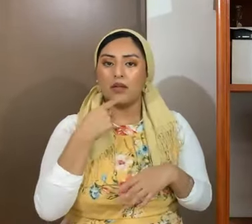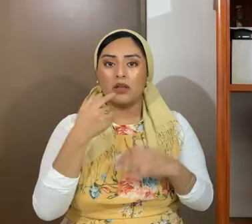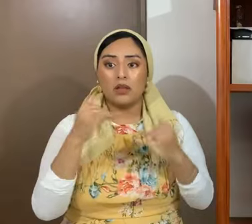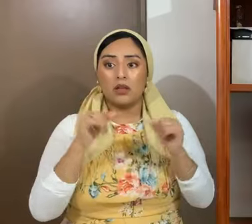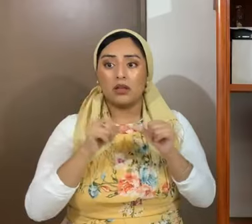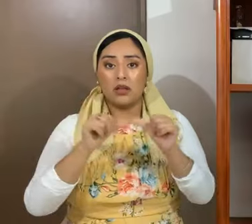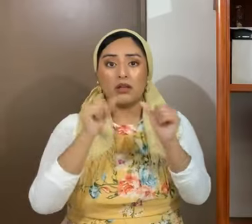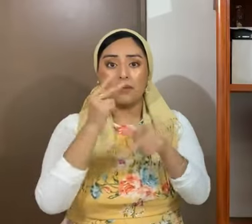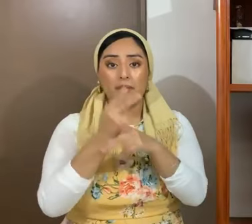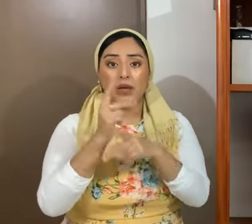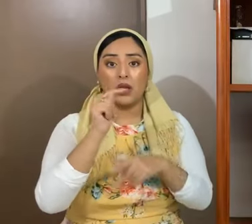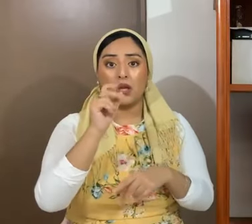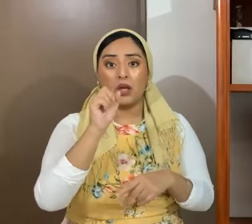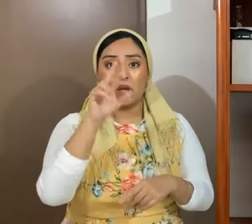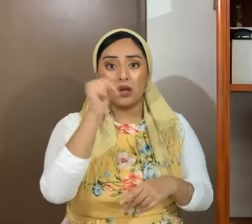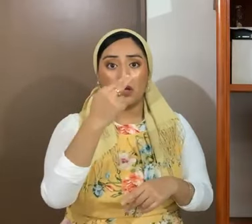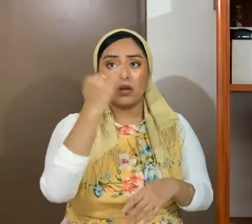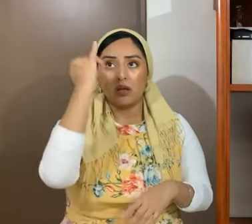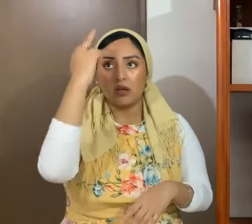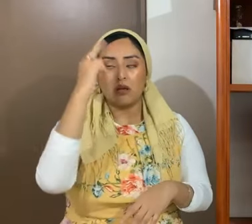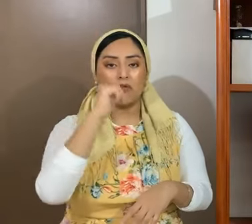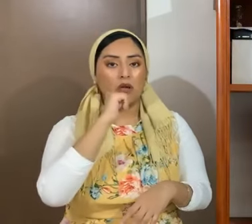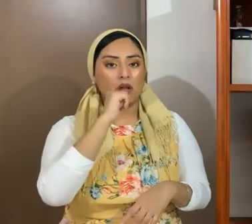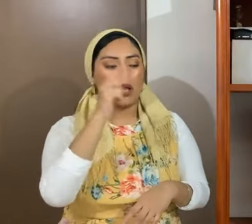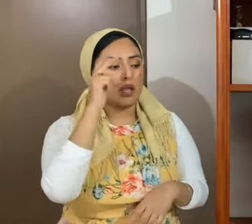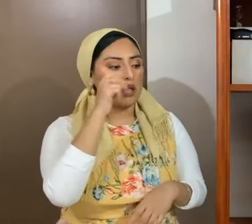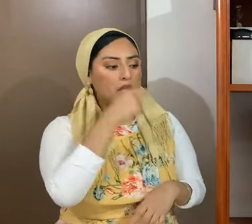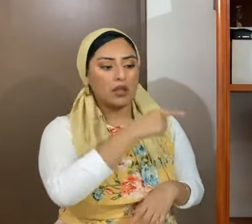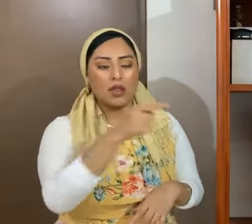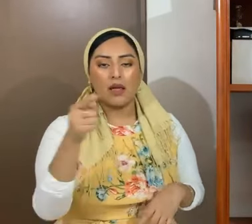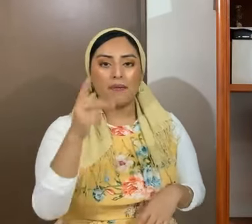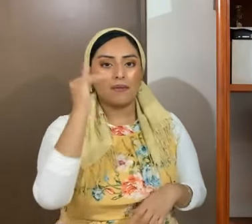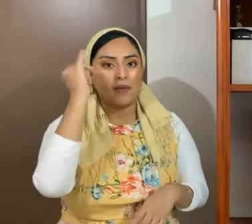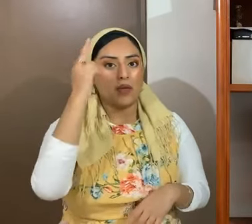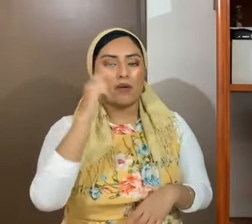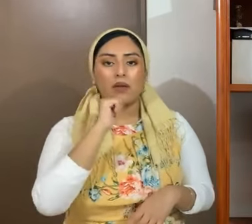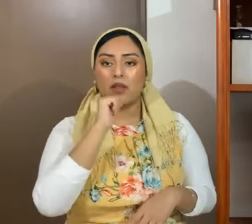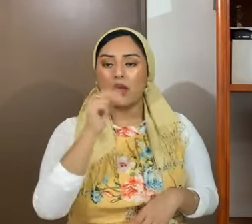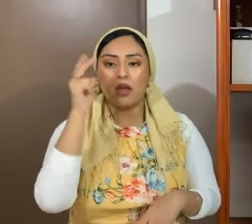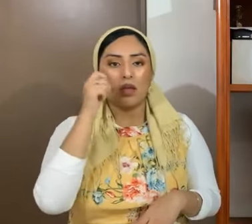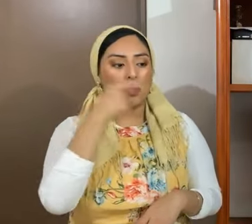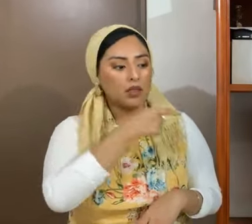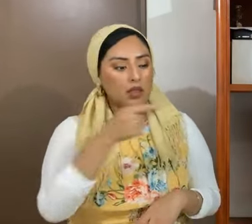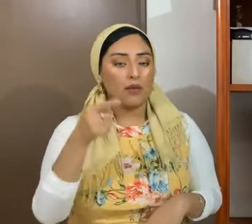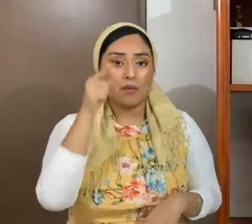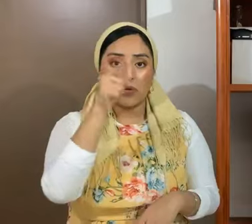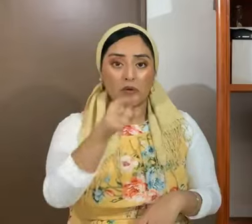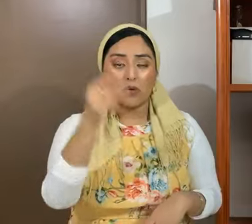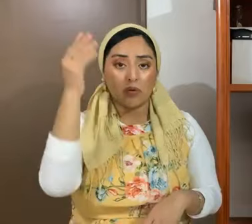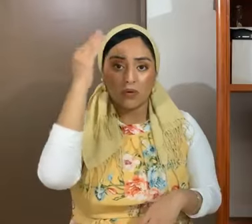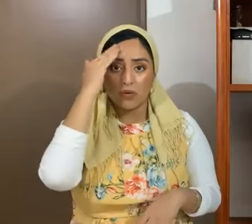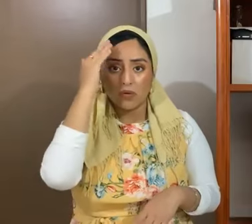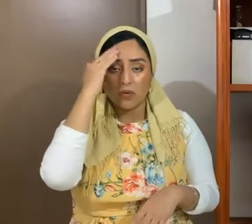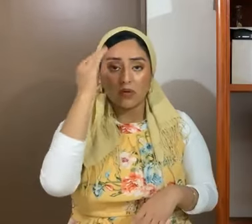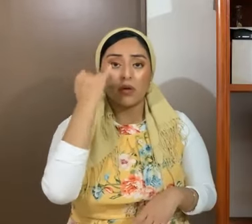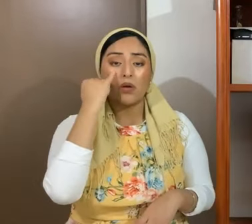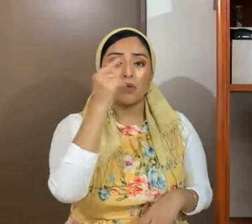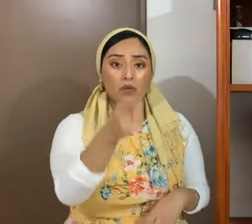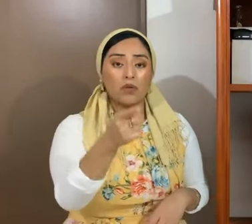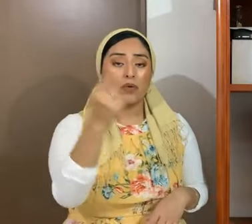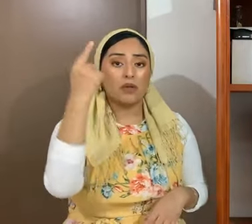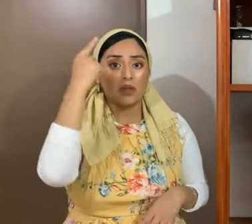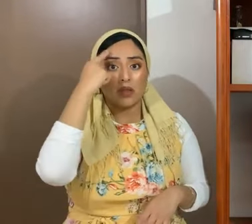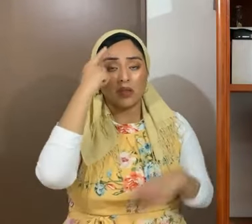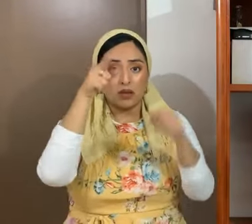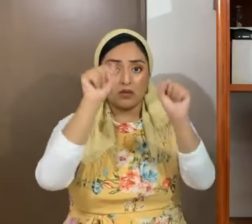seguir guardando Torah, Yahweh no los escucha. Yahweh no los escucha. Así que tú sabes, si tú piensas que te